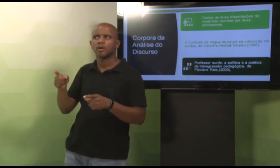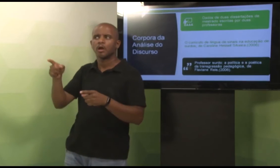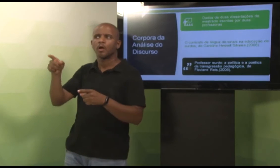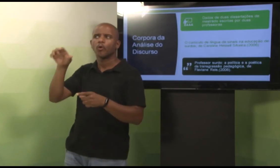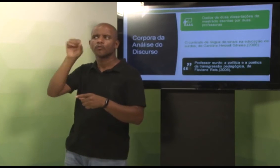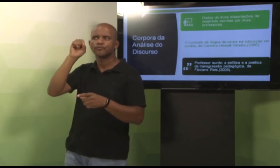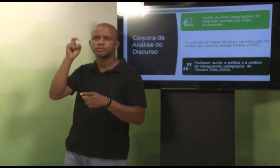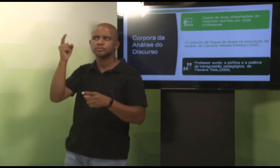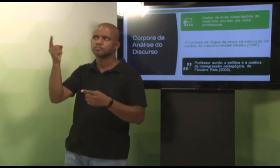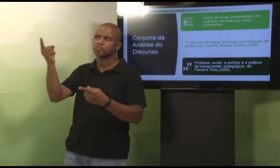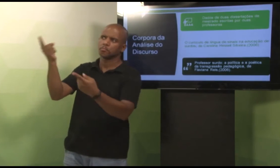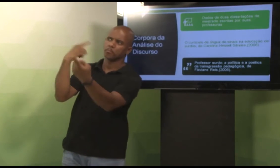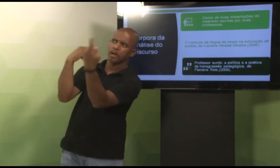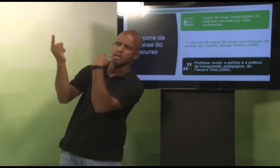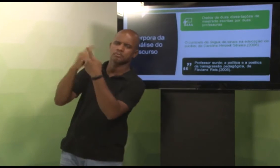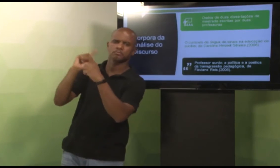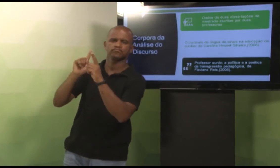de discurso,